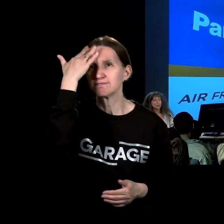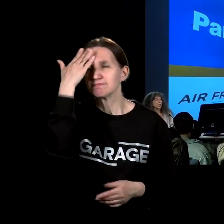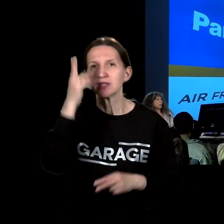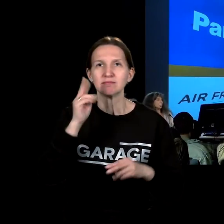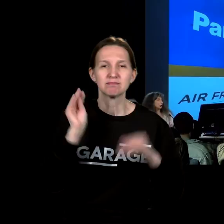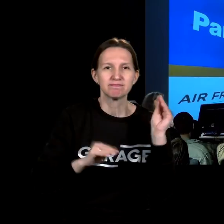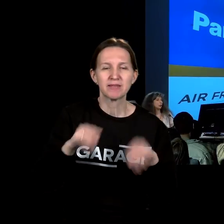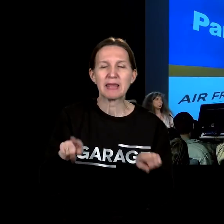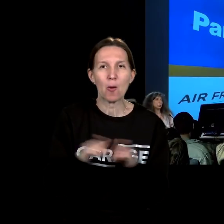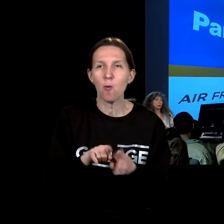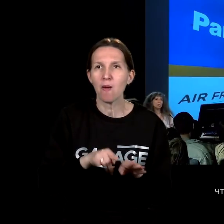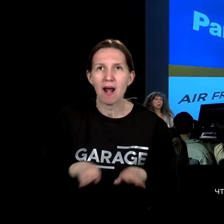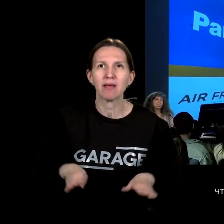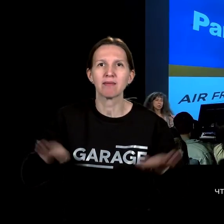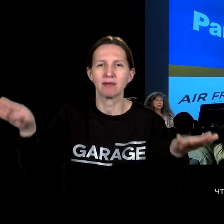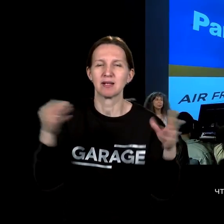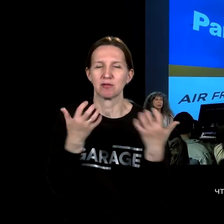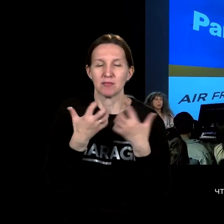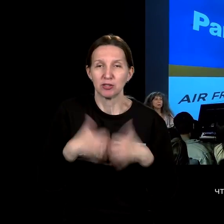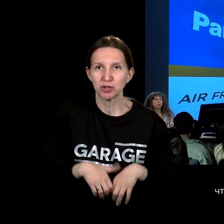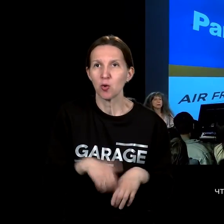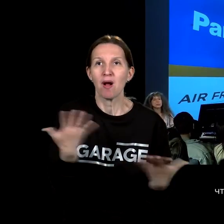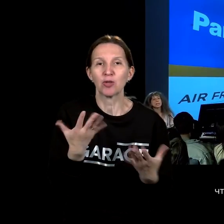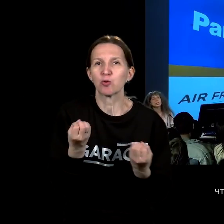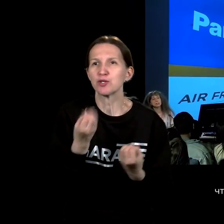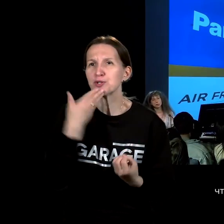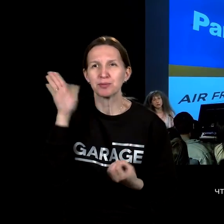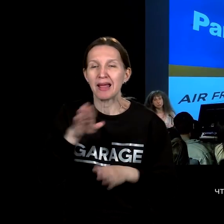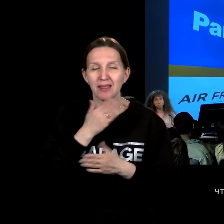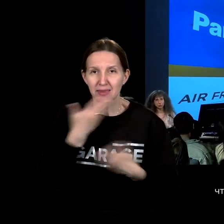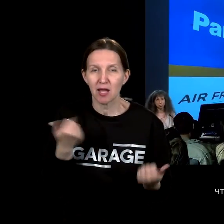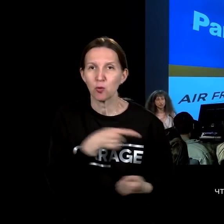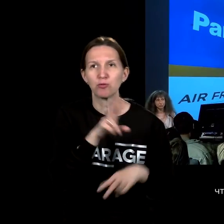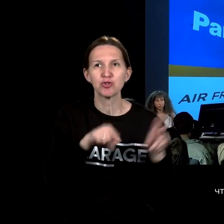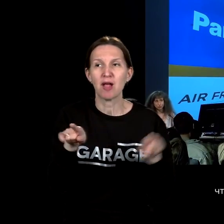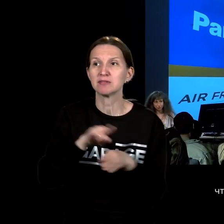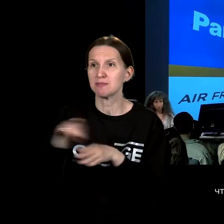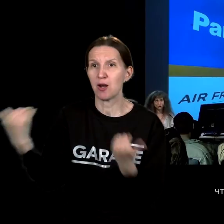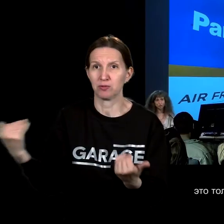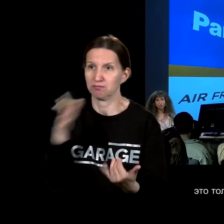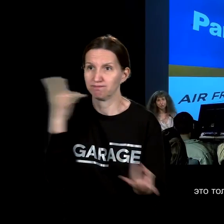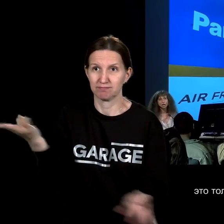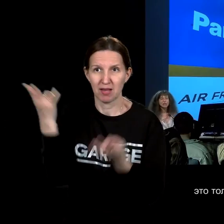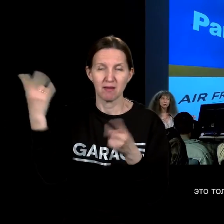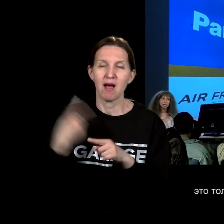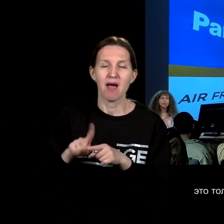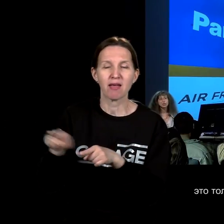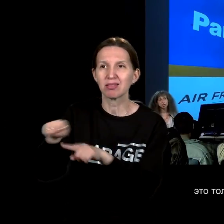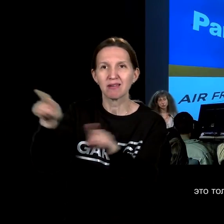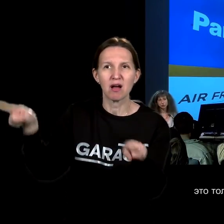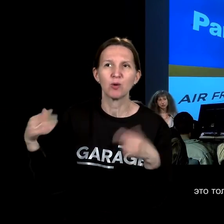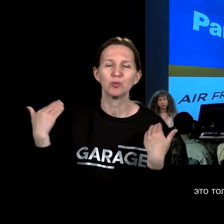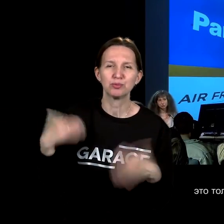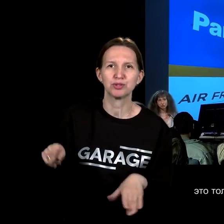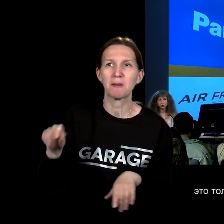нету, который считает, что самолет все равно еще только предстоит изобрести, потому что те самолеты, которые сейчас летают, вот они как